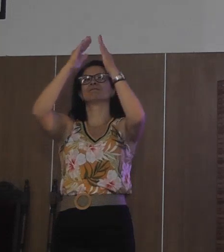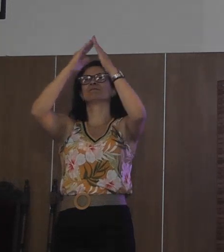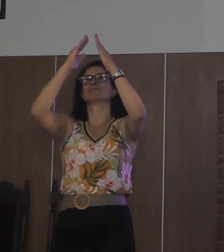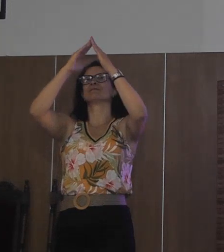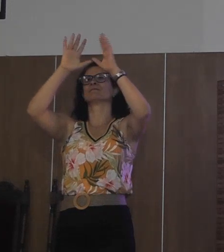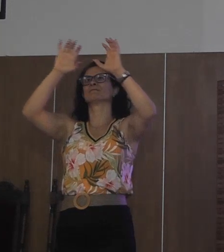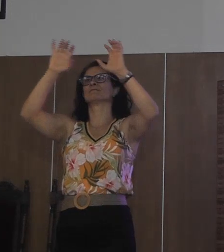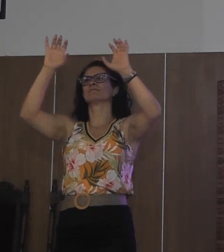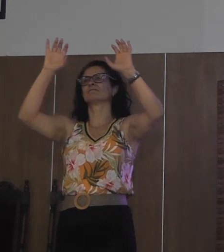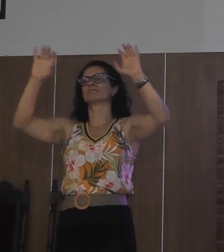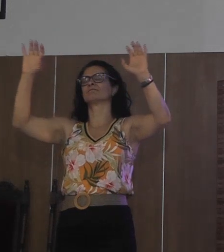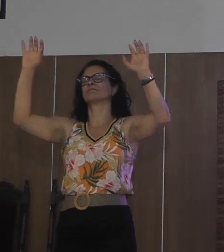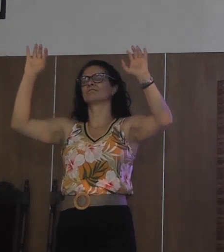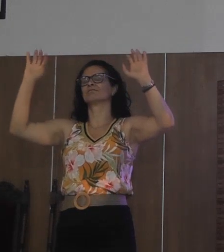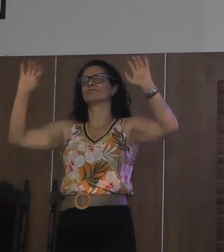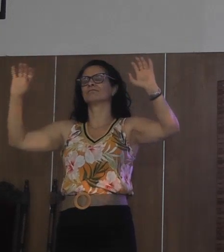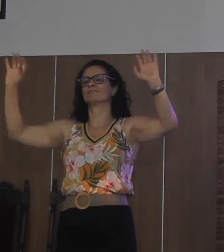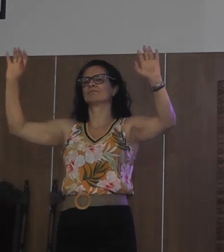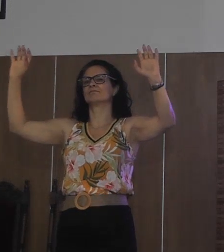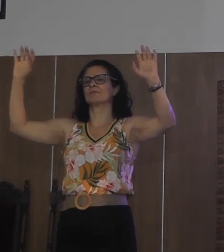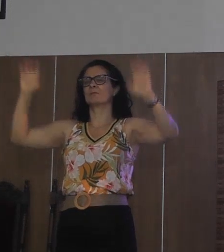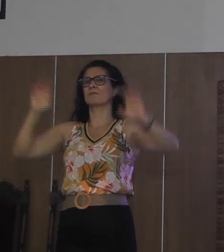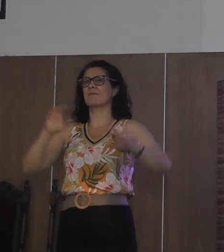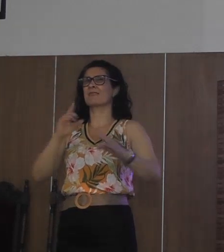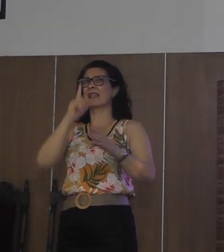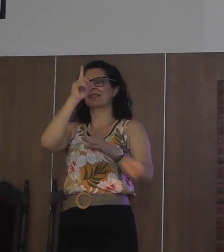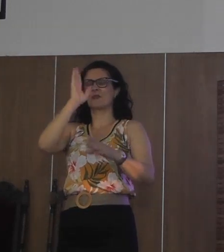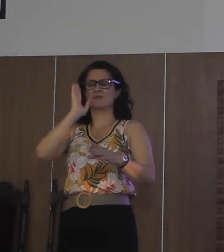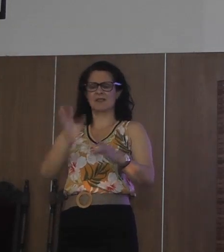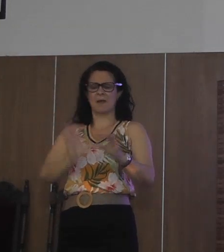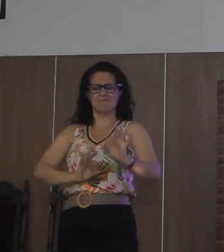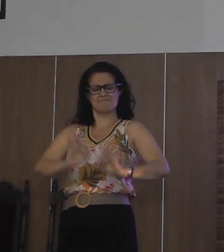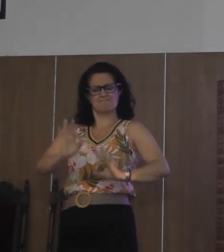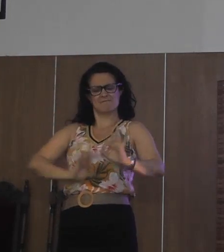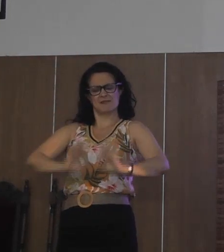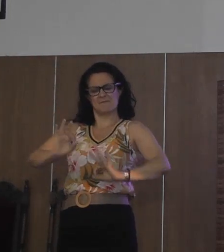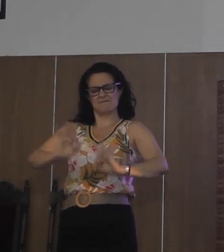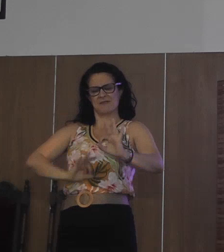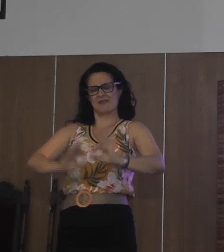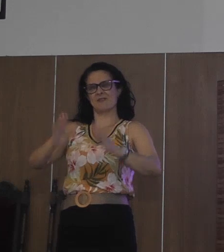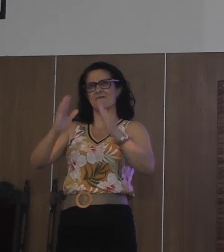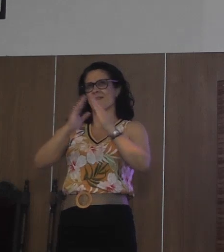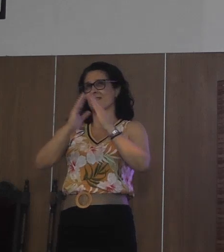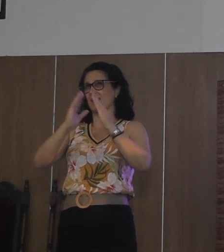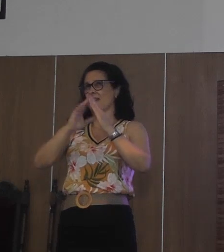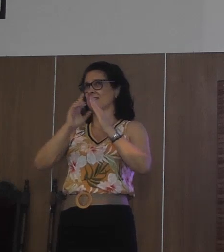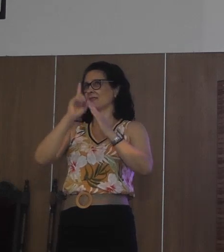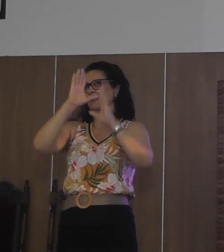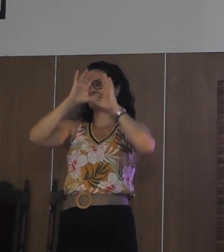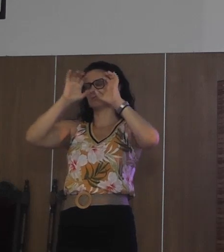aqui? Isso aqui é o que preparei para cada um de vocês que foram fiéis.